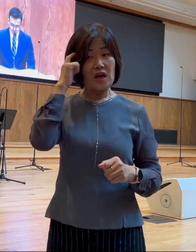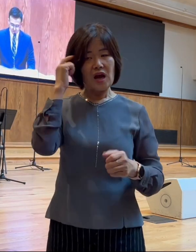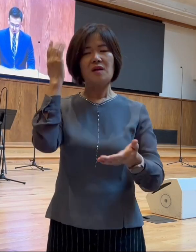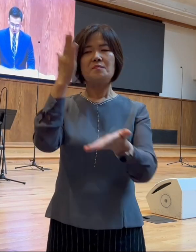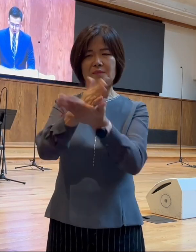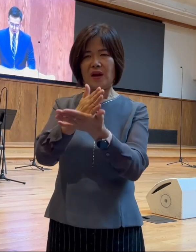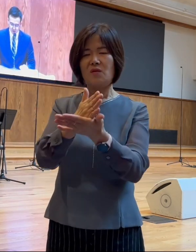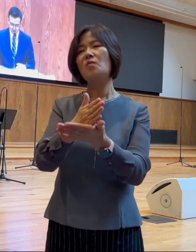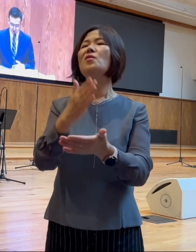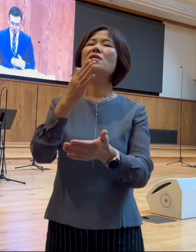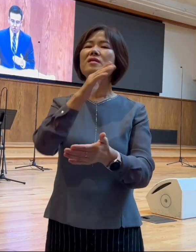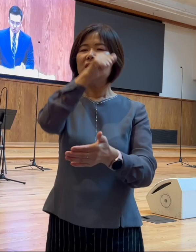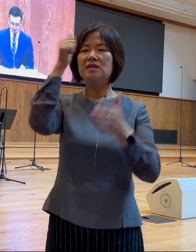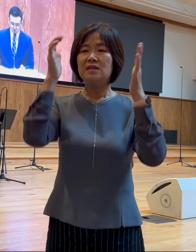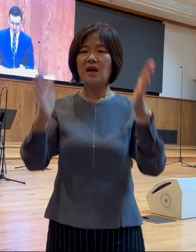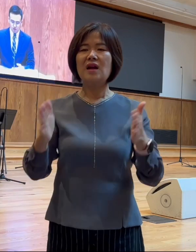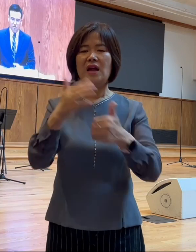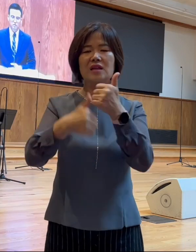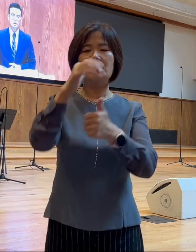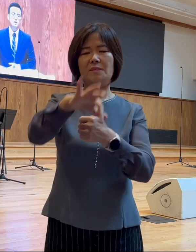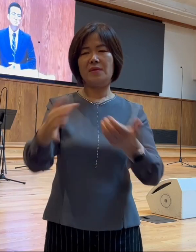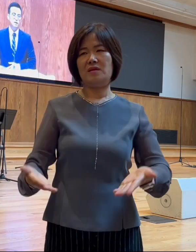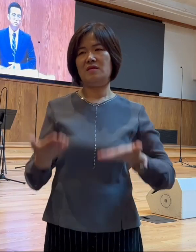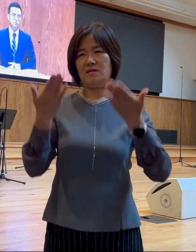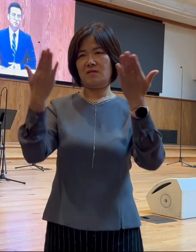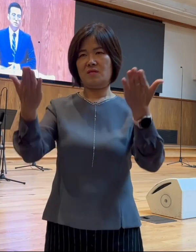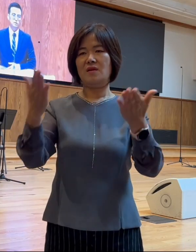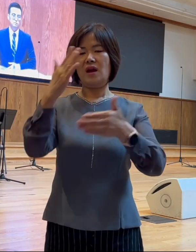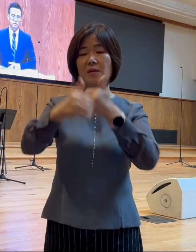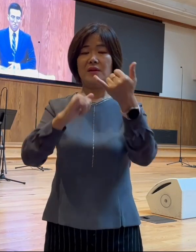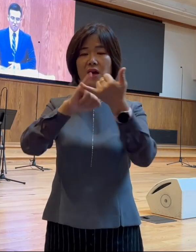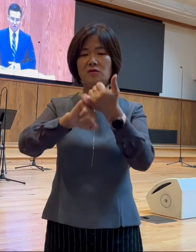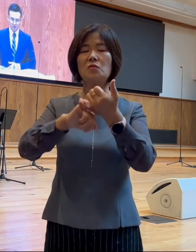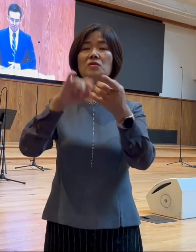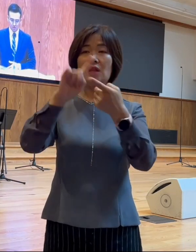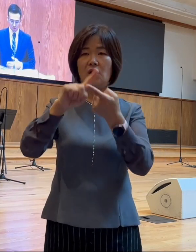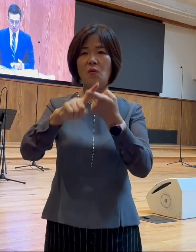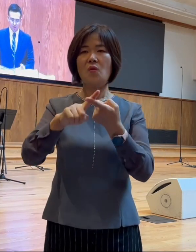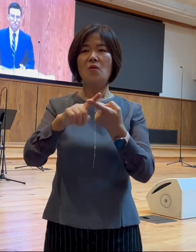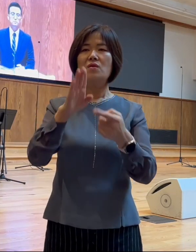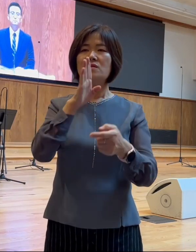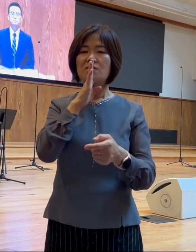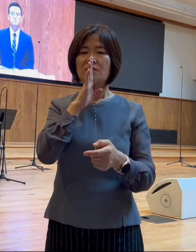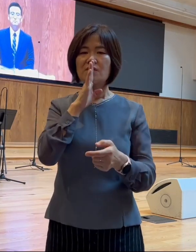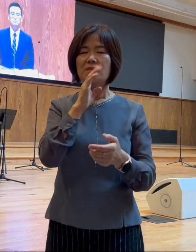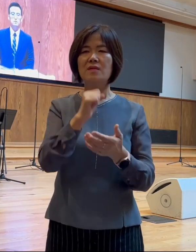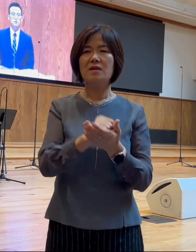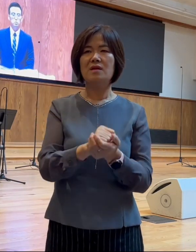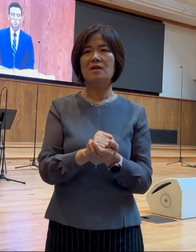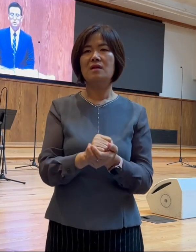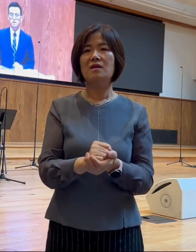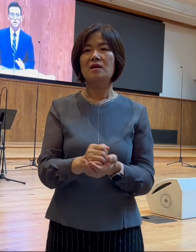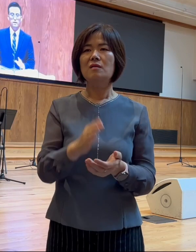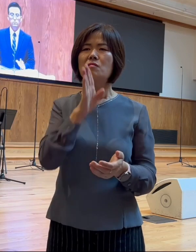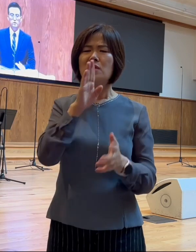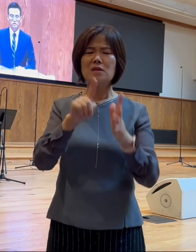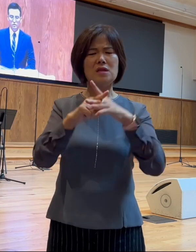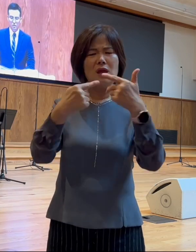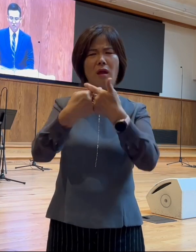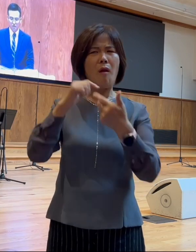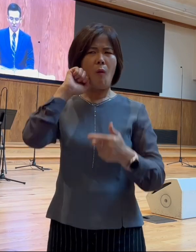멈추고 인생을 내어 던진 겁니다. 하나님의 약속에 따라, 그 말씀을 따라 나서잖아요. 그러니까 도저히 이해가 안